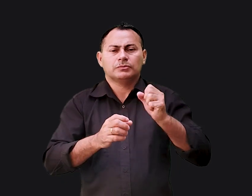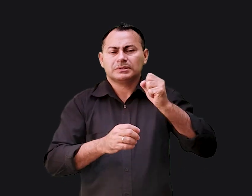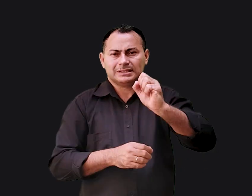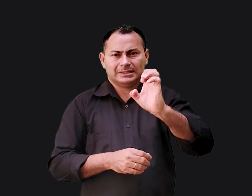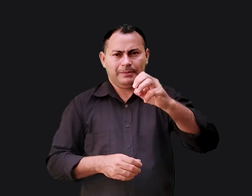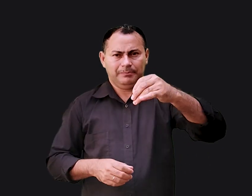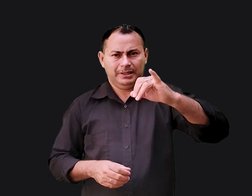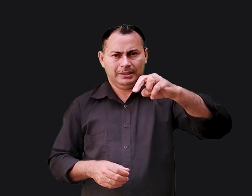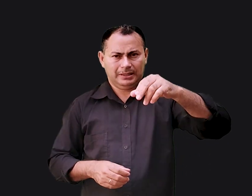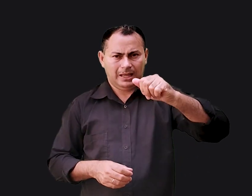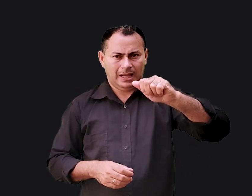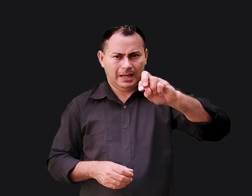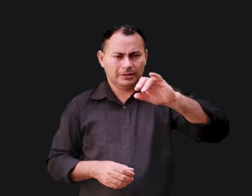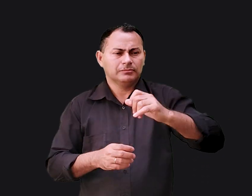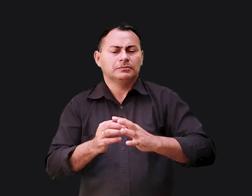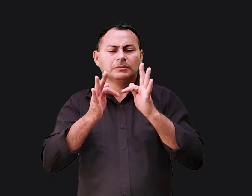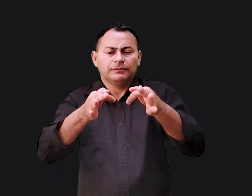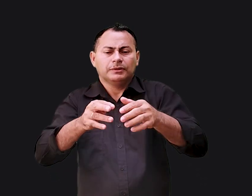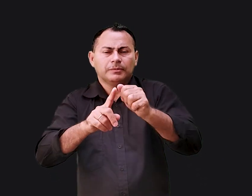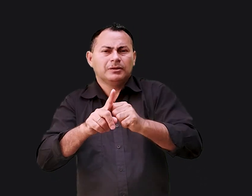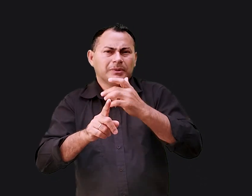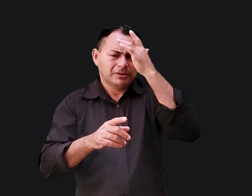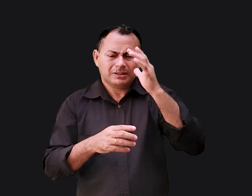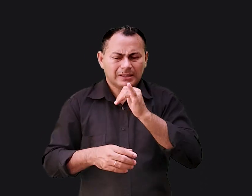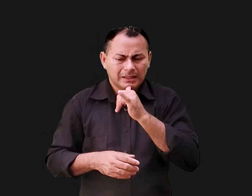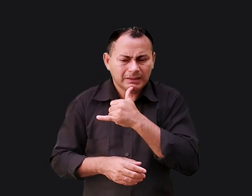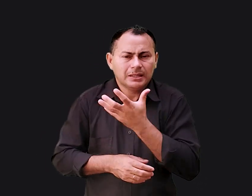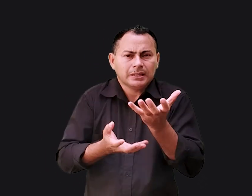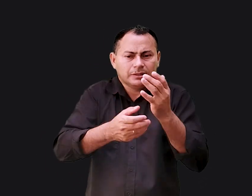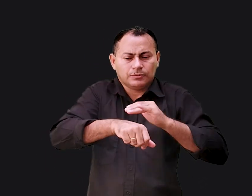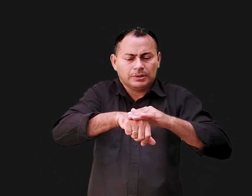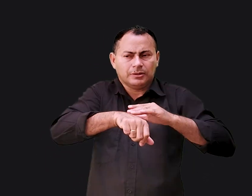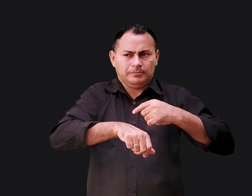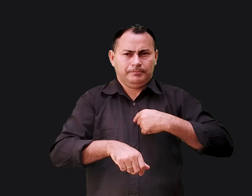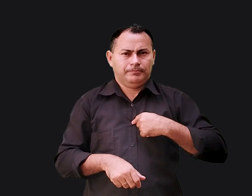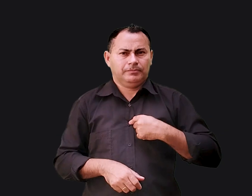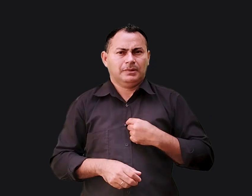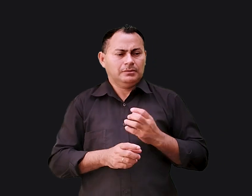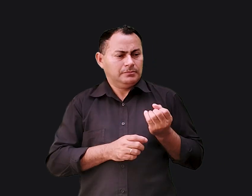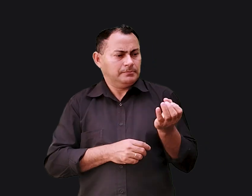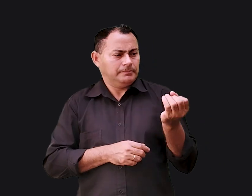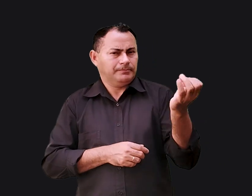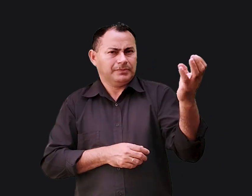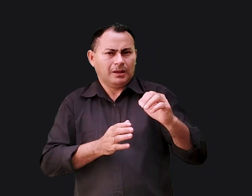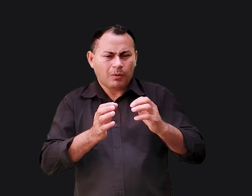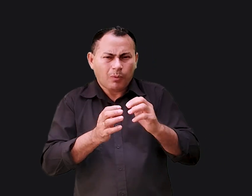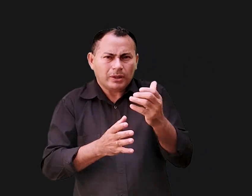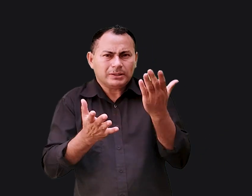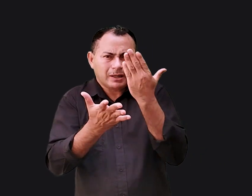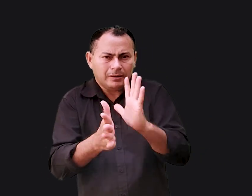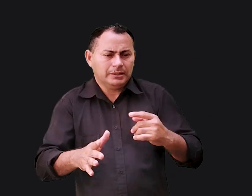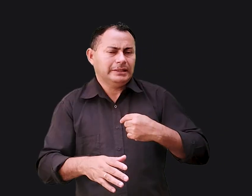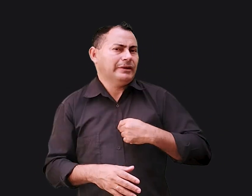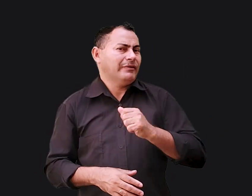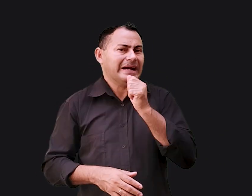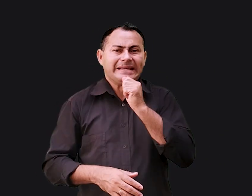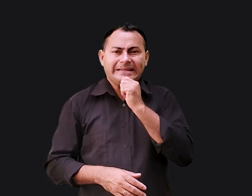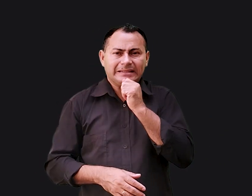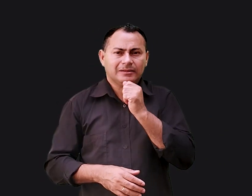seminário. No final do mês, aquele homem estava chateado e quis conversar comigo. Essa viagem está quase acabando e eu ainda não